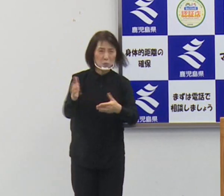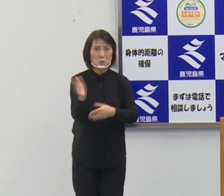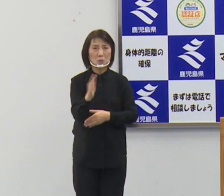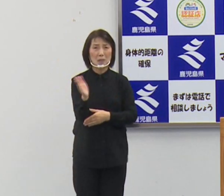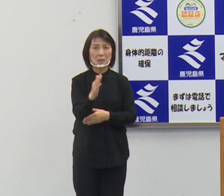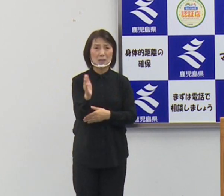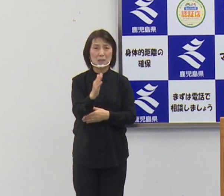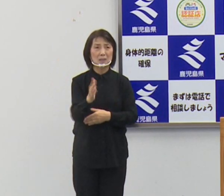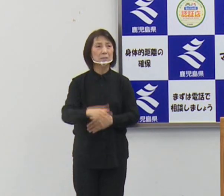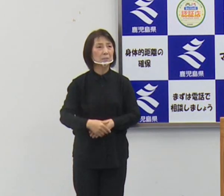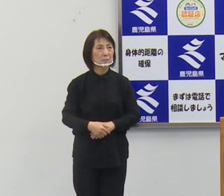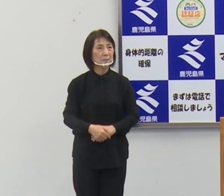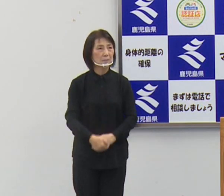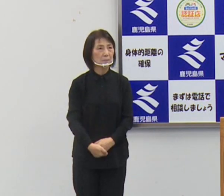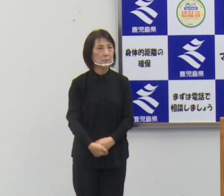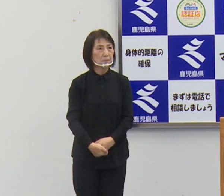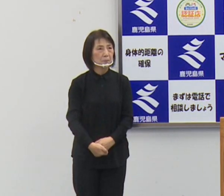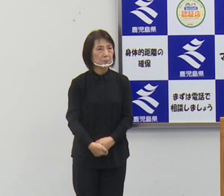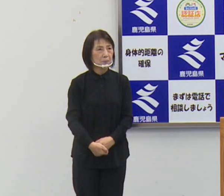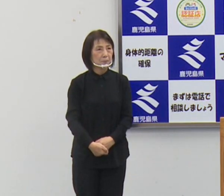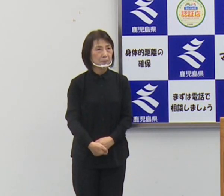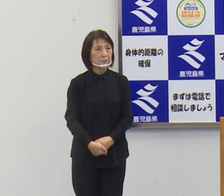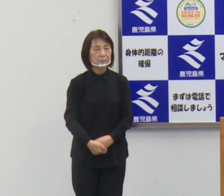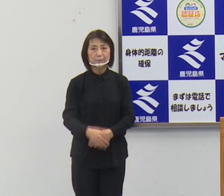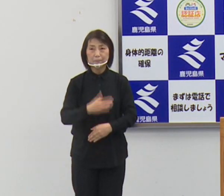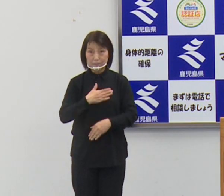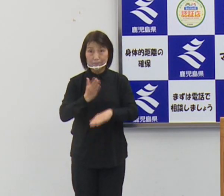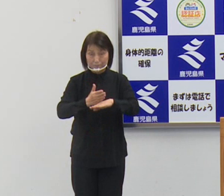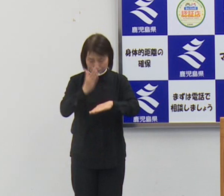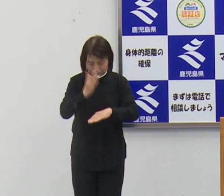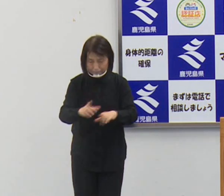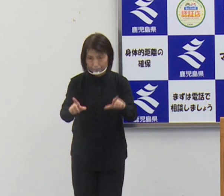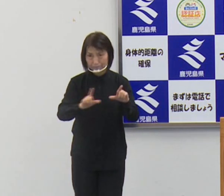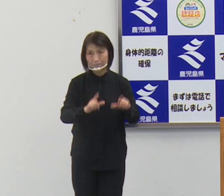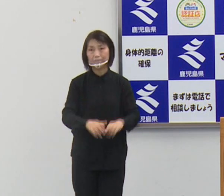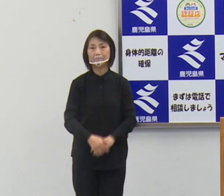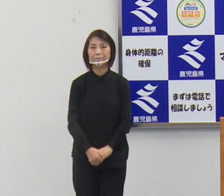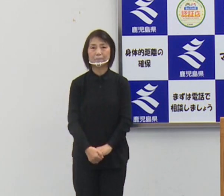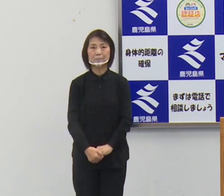ね。 わかりました、ありがとうございます。